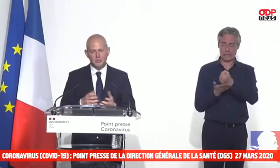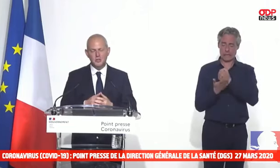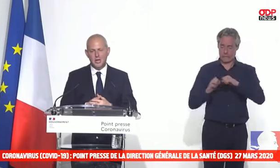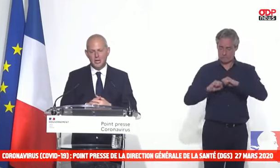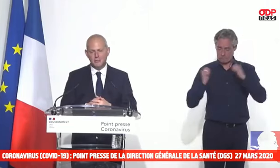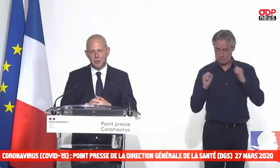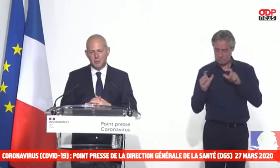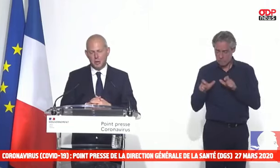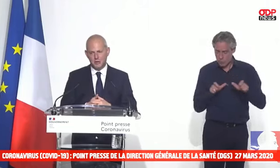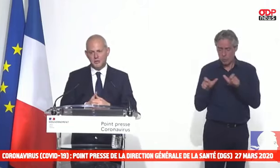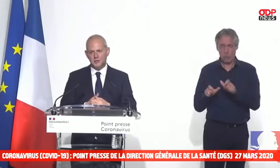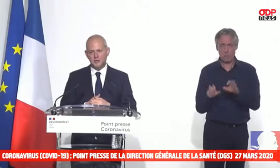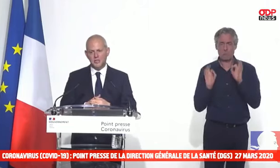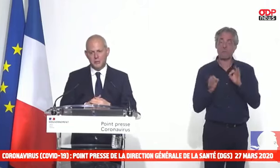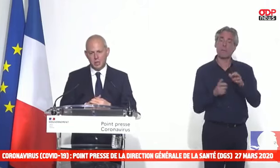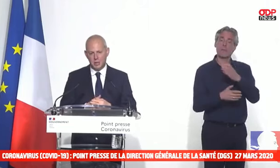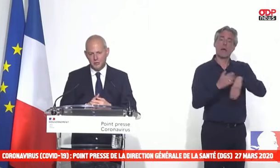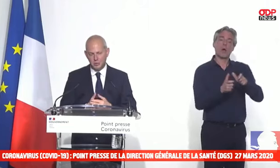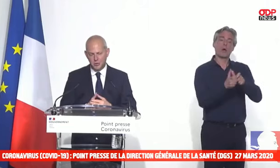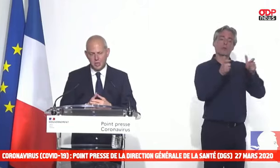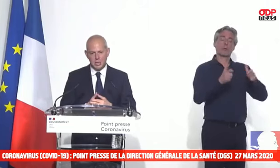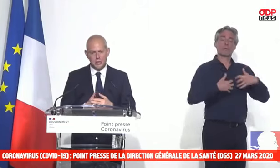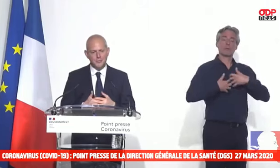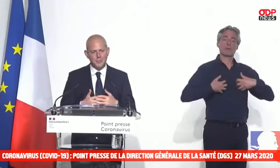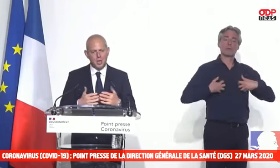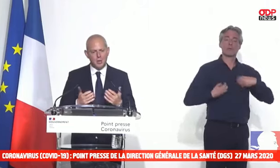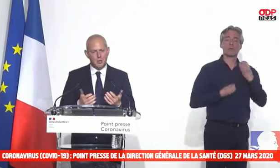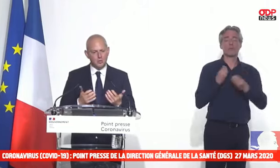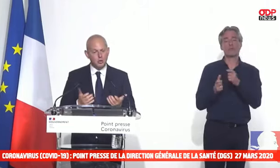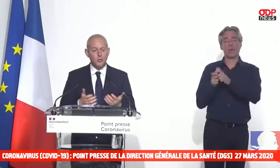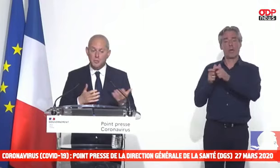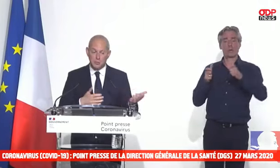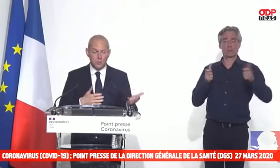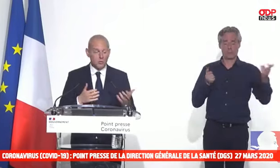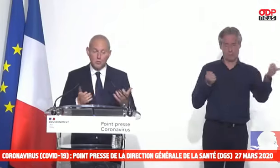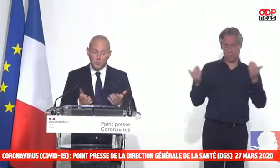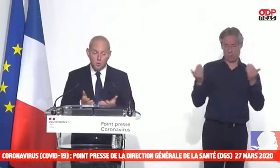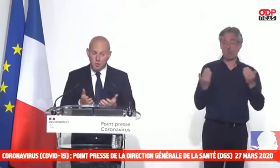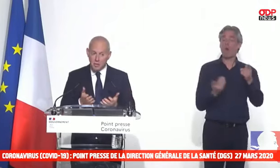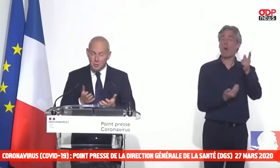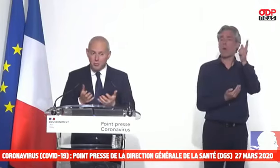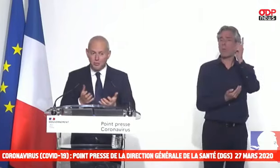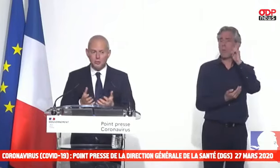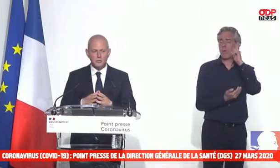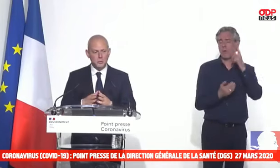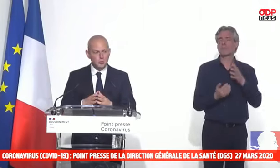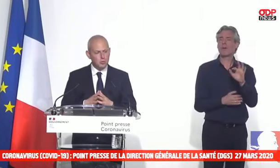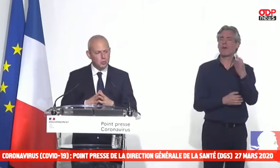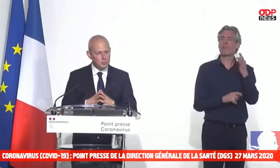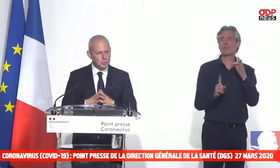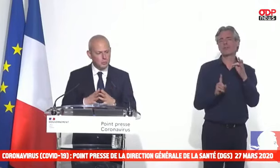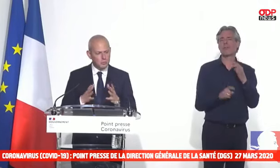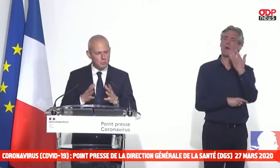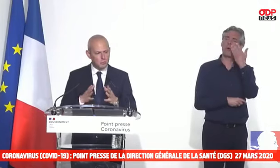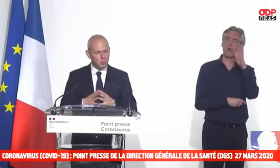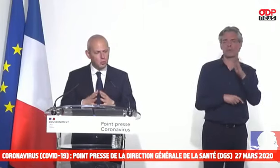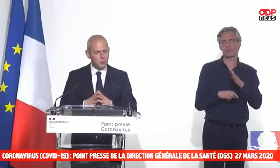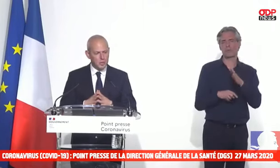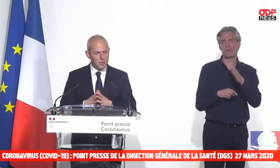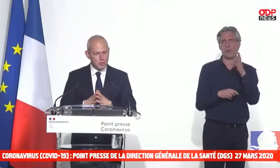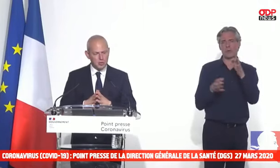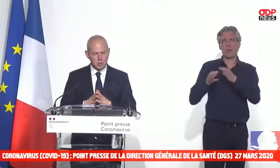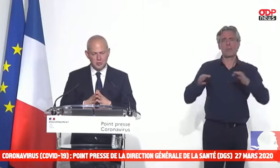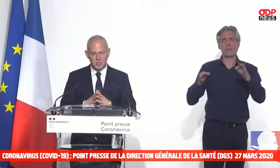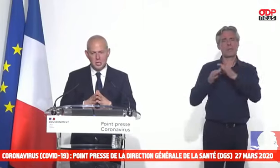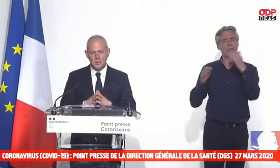être fourni à la fois par les scientifiques et par les industriels, justement parce que, non pas tellement en France, mais beaucoup dans beaucoup de